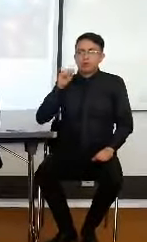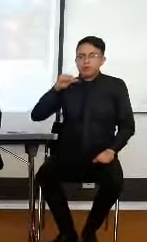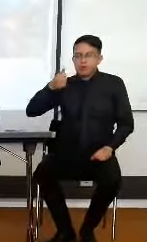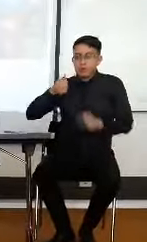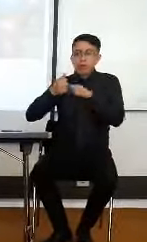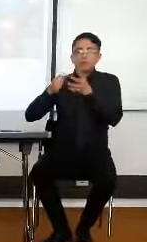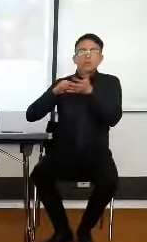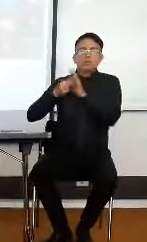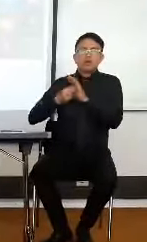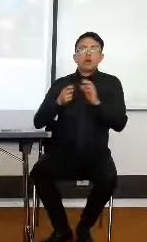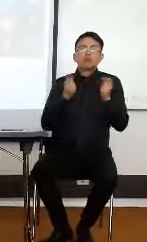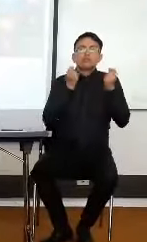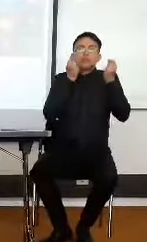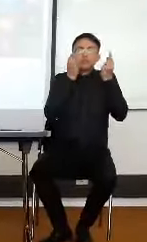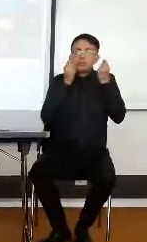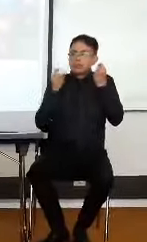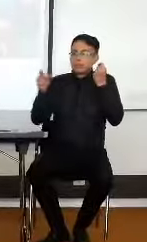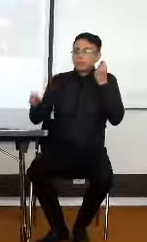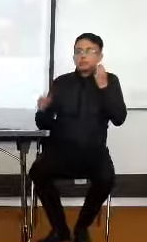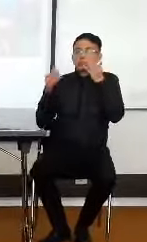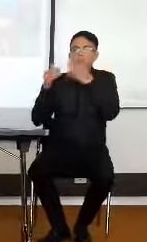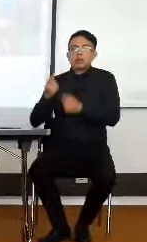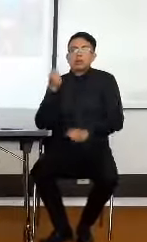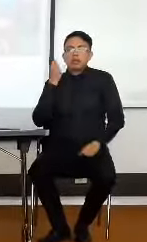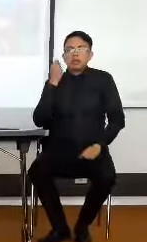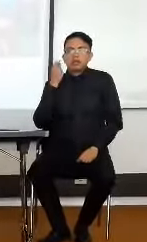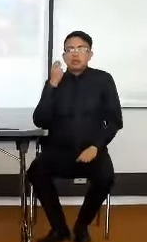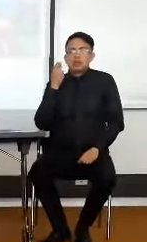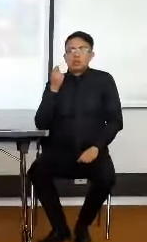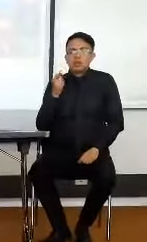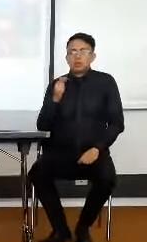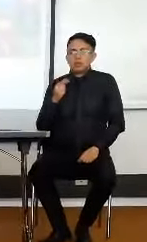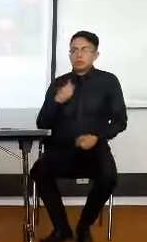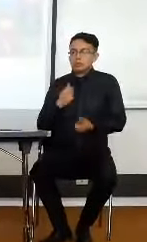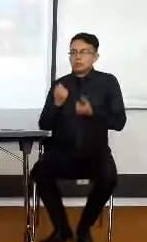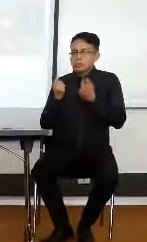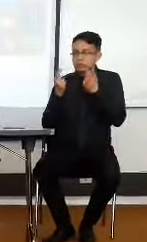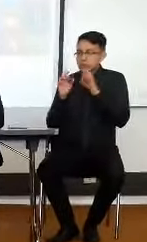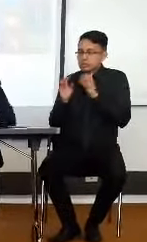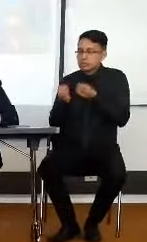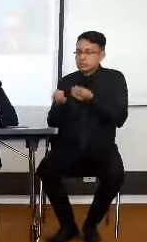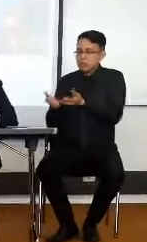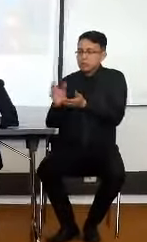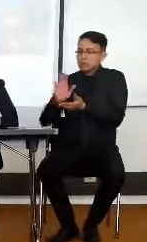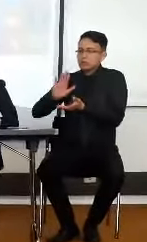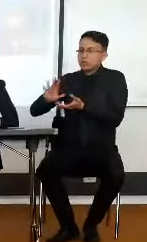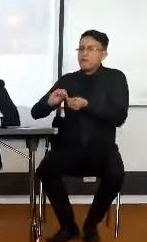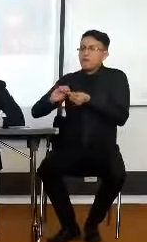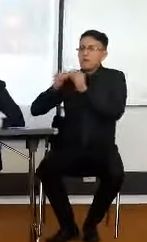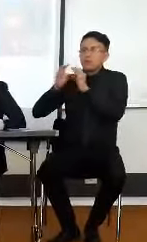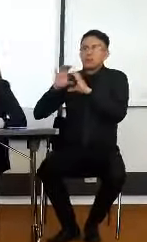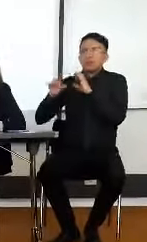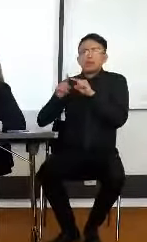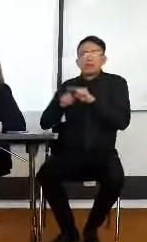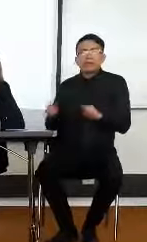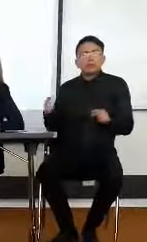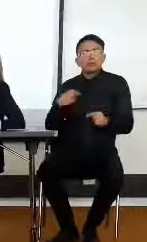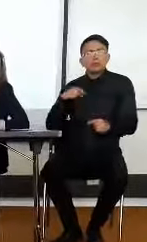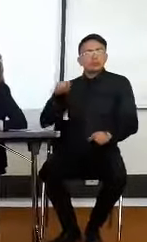está siendo receptor de información y que puede tomar una decisión, y que yo tengo que entender eso, que yo tengo que validar también esas otras maneras de